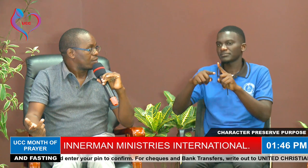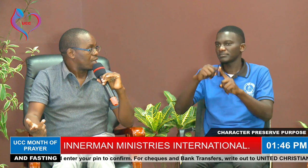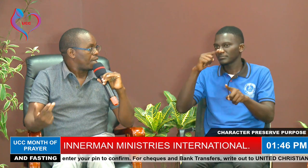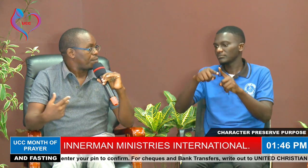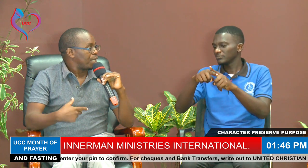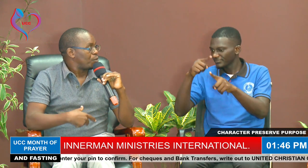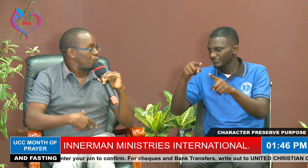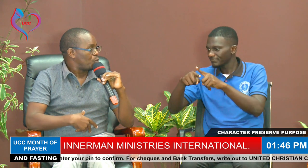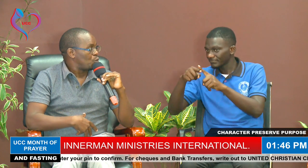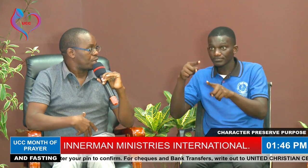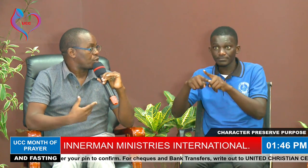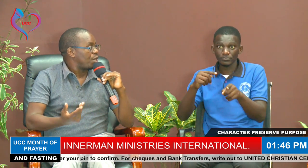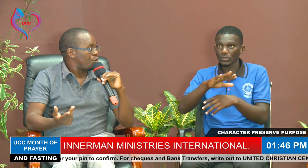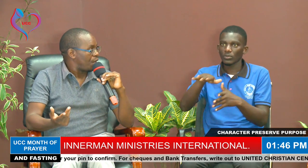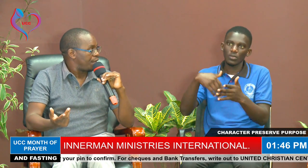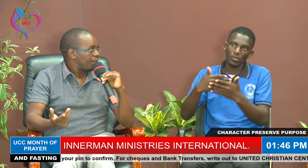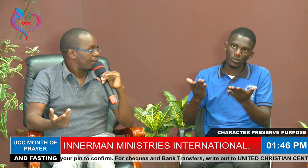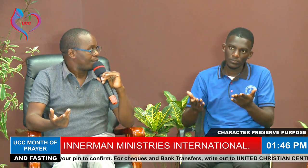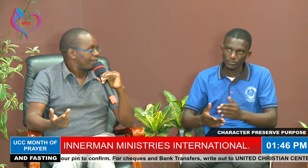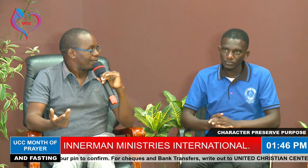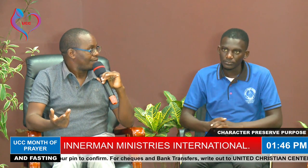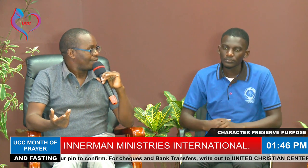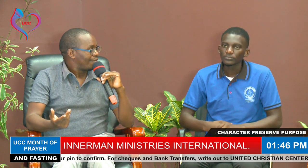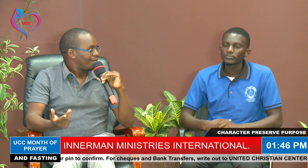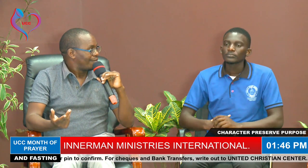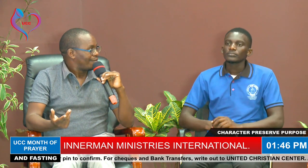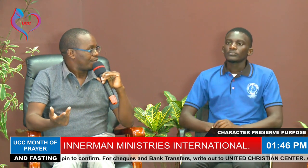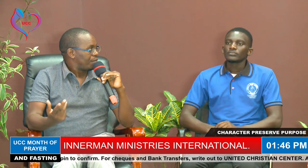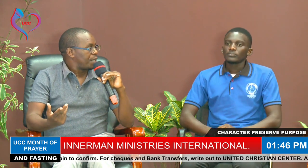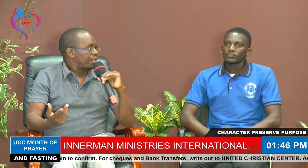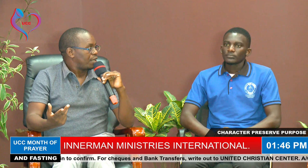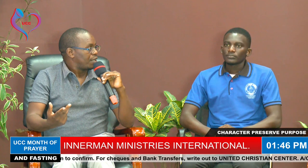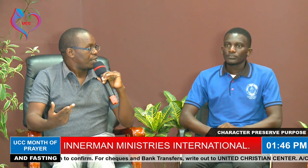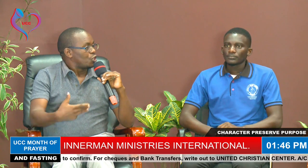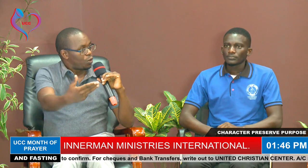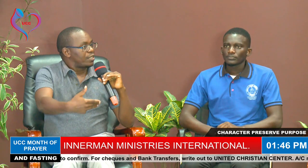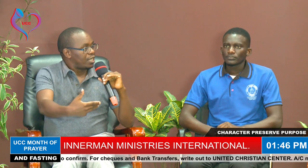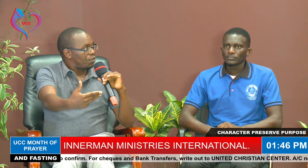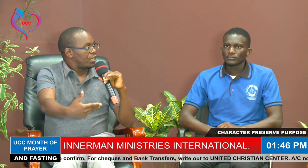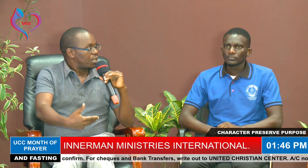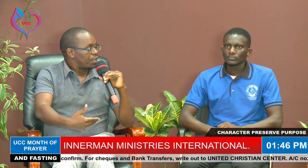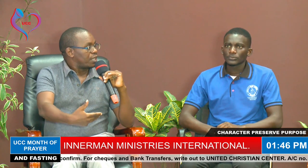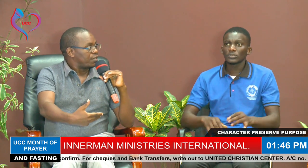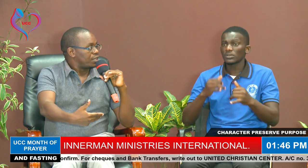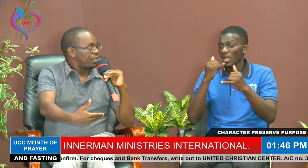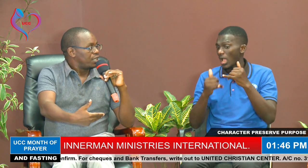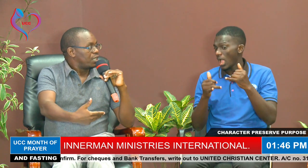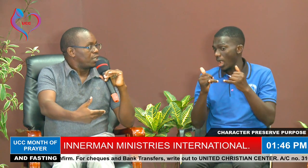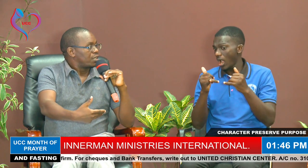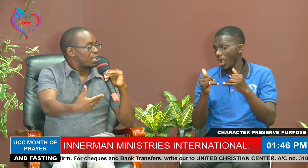nga bali mu birumbulumi tebasobola kulwana ne babatta. Towards the end of that chapter